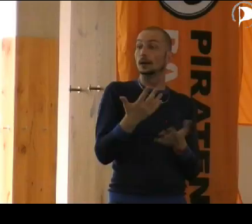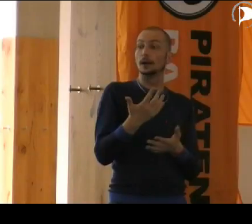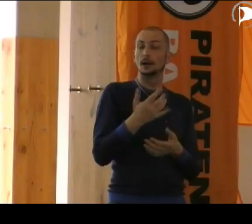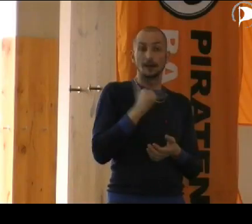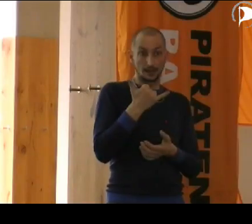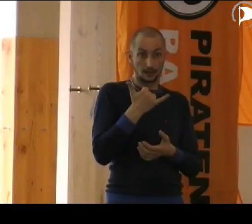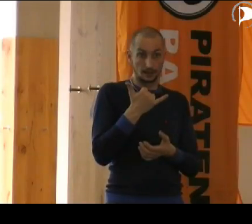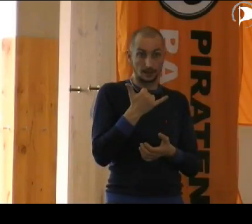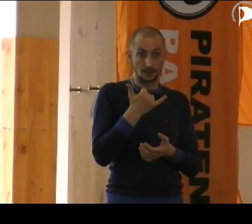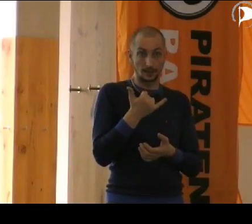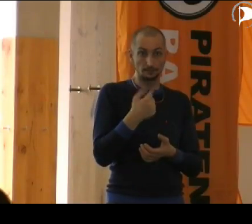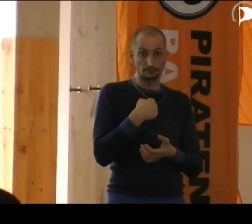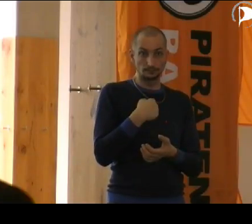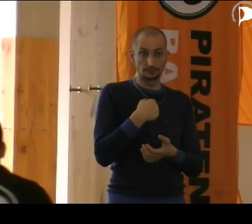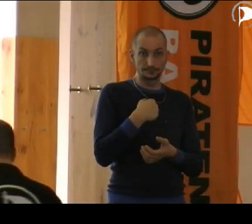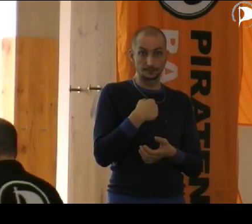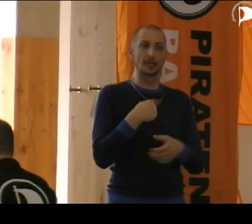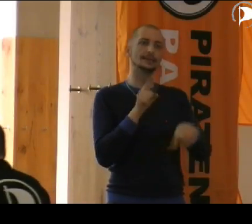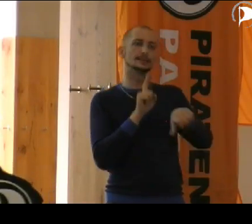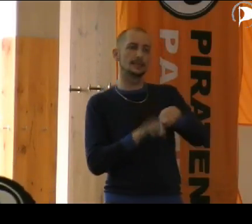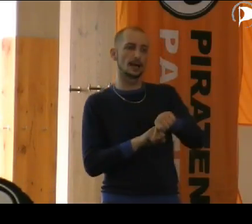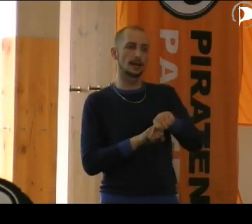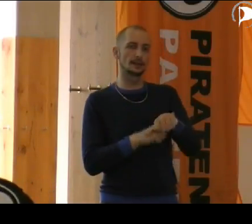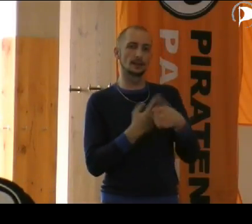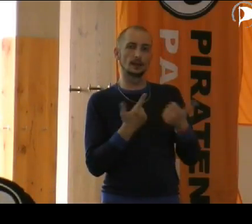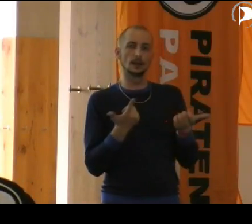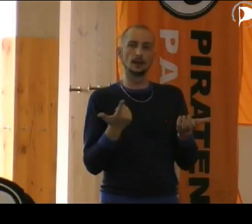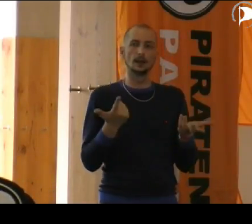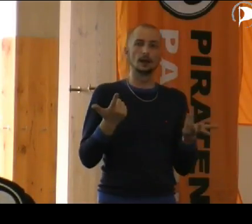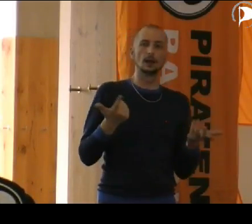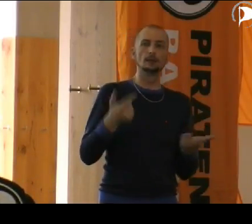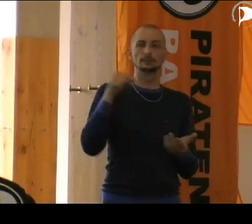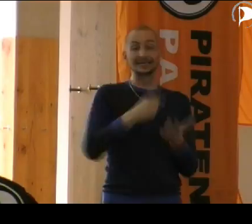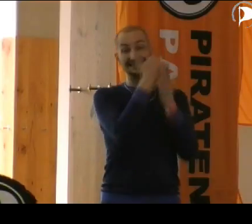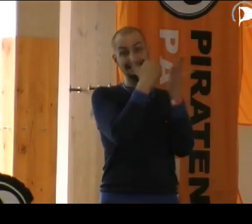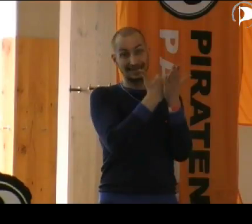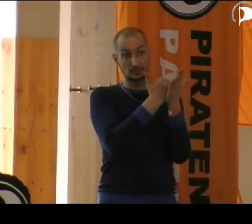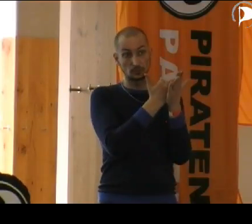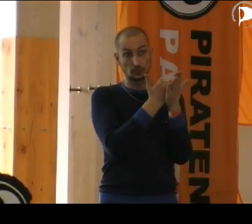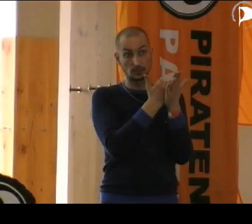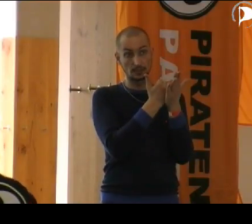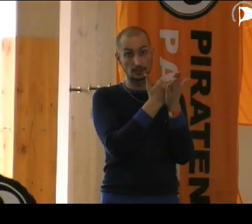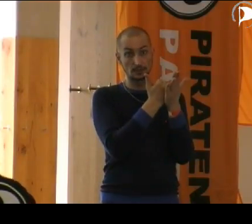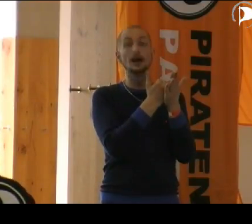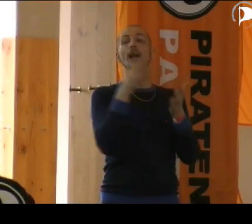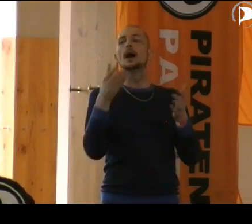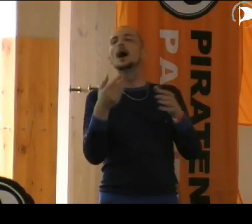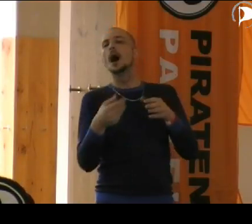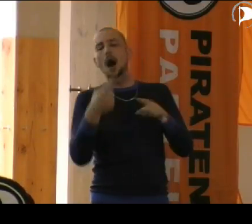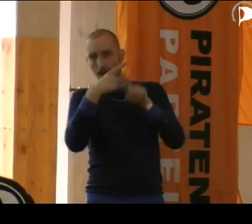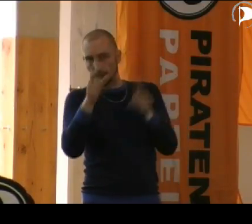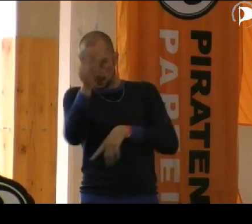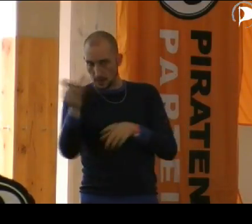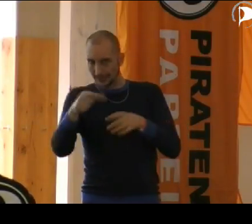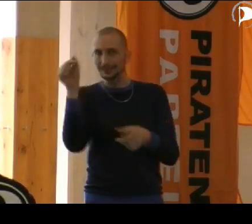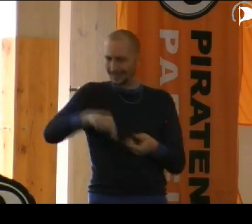ich habe in der zeit in der amtszeit unter anderem eine satzungskommission italien doch auch durch gebildet stuttgart wo wir